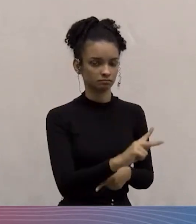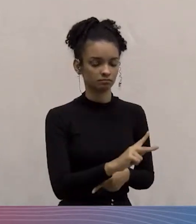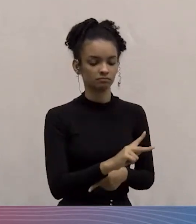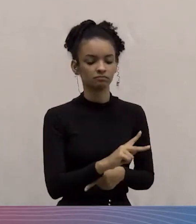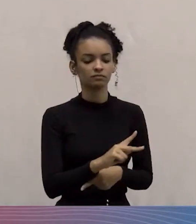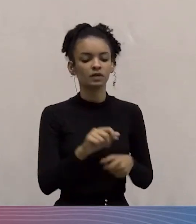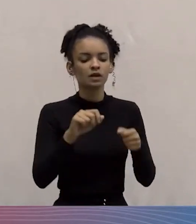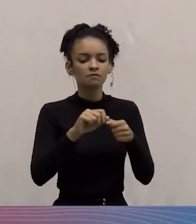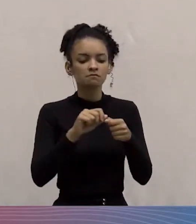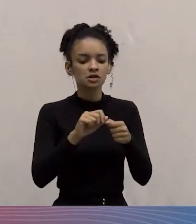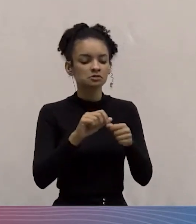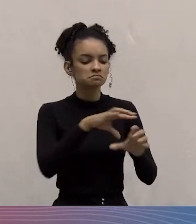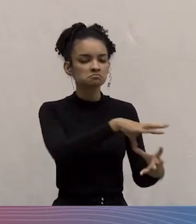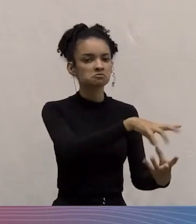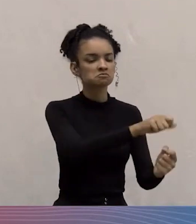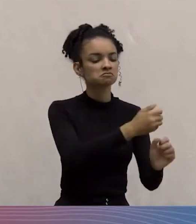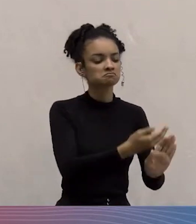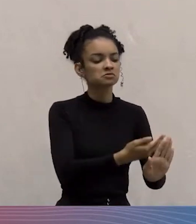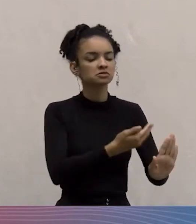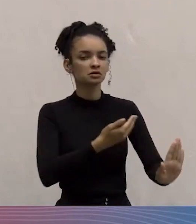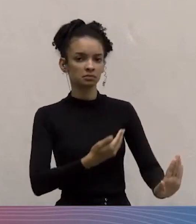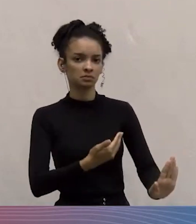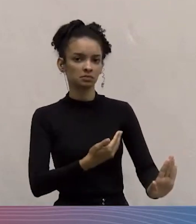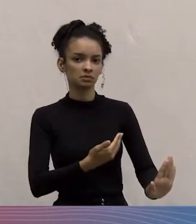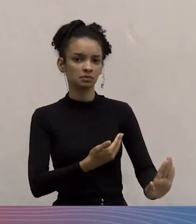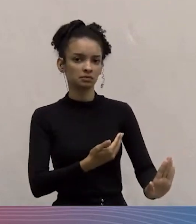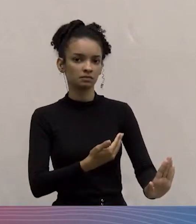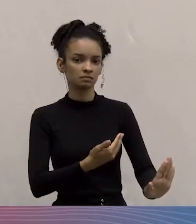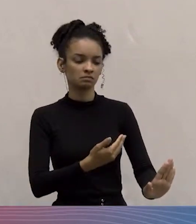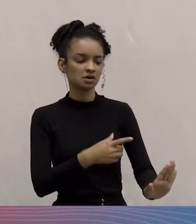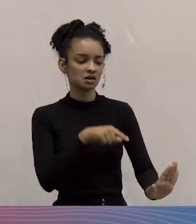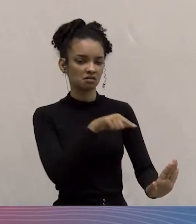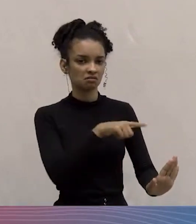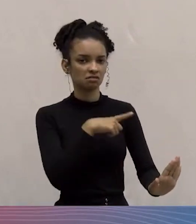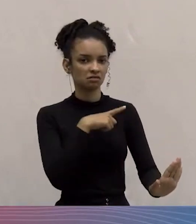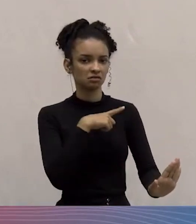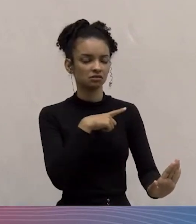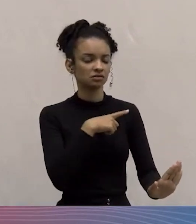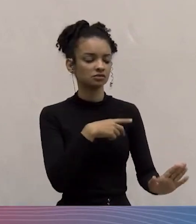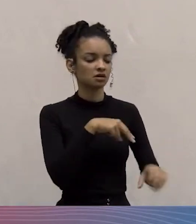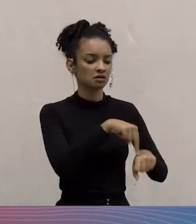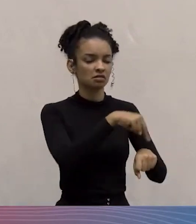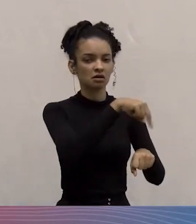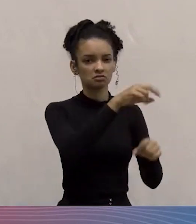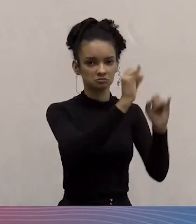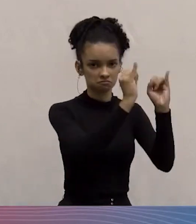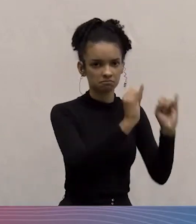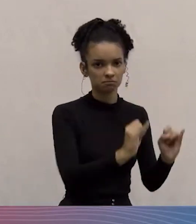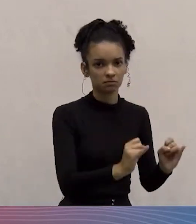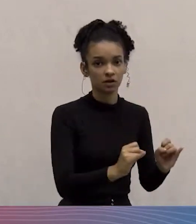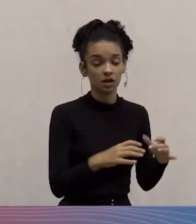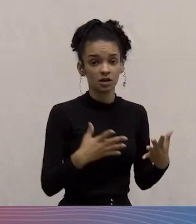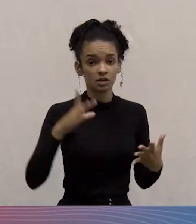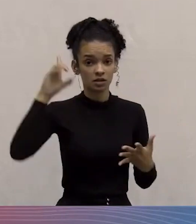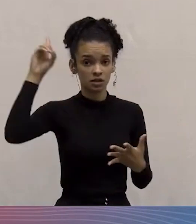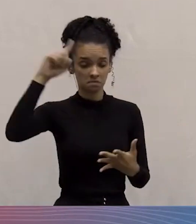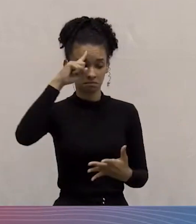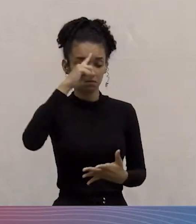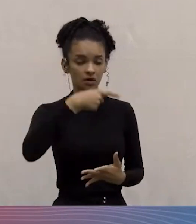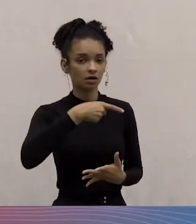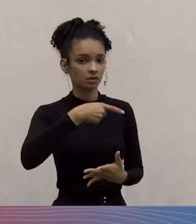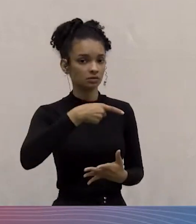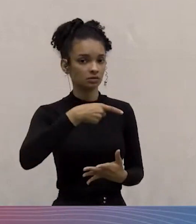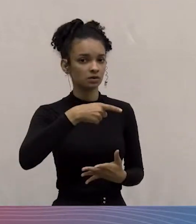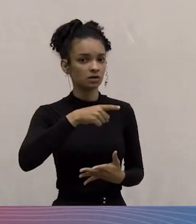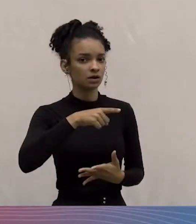separou da humanidade caída, cheia de nações pagãs. Deus então ordenou-lhes